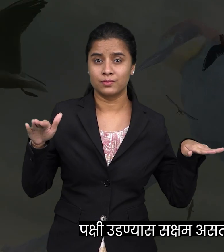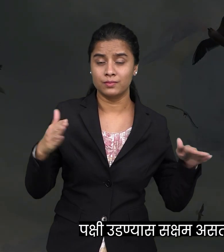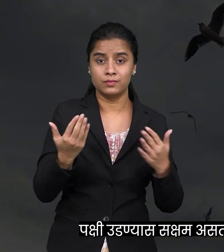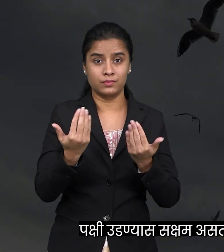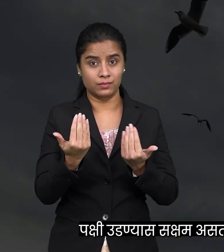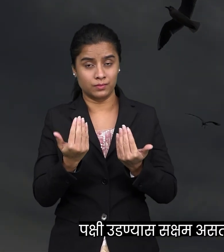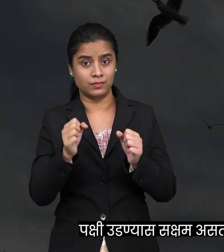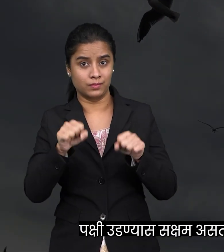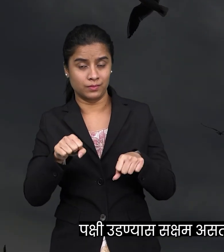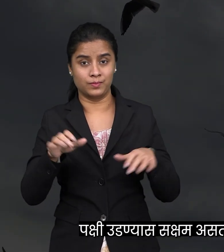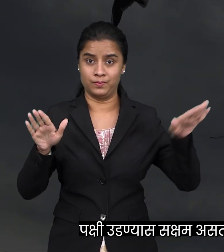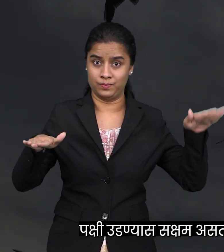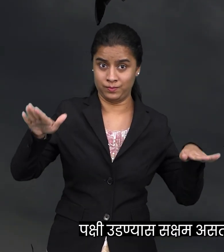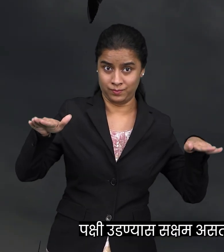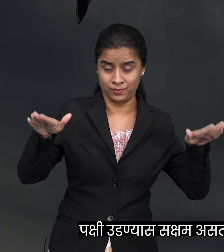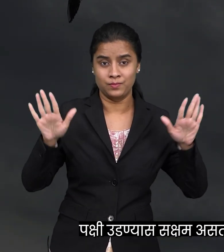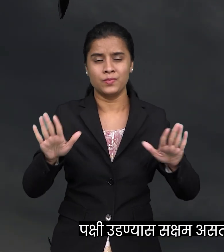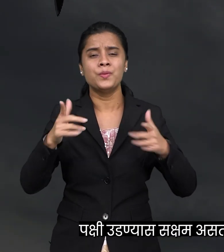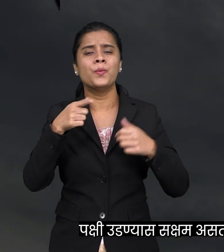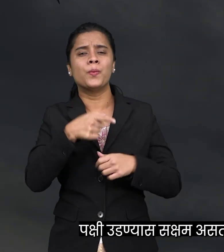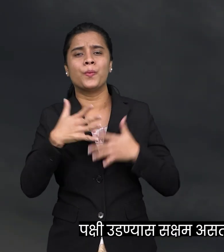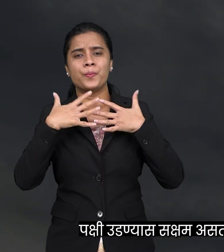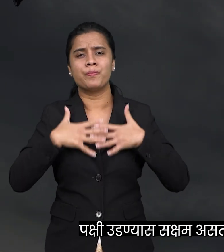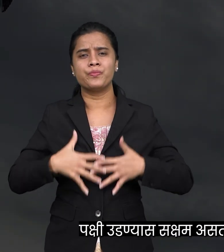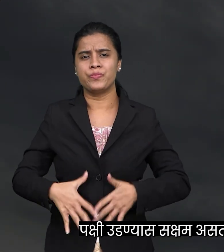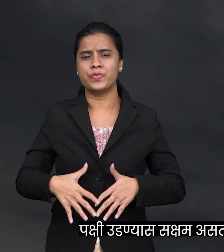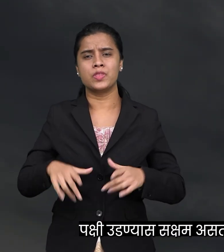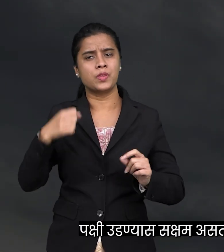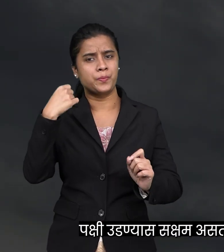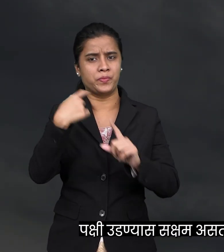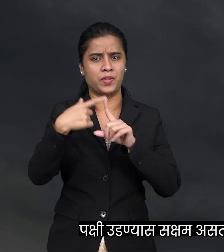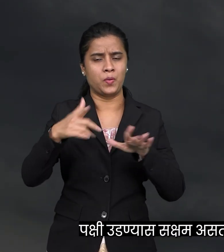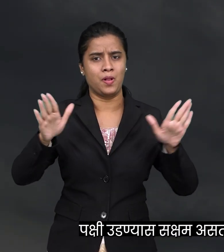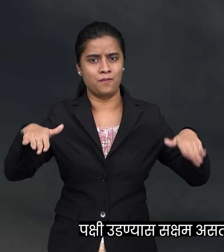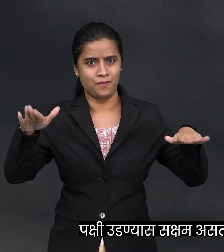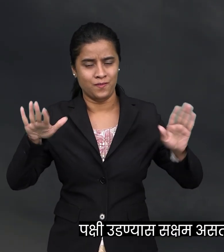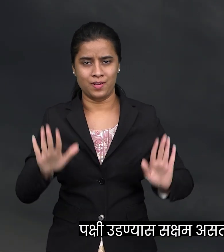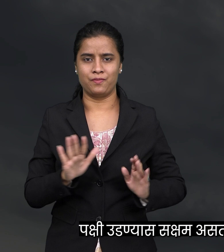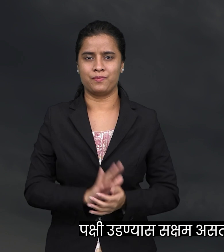पक्षी उडण्यास सक्षम असतात कारण त्यांचे शरीर उडण्यास योग्य असते.